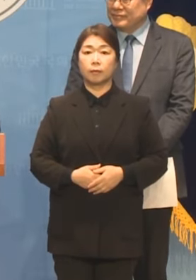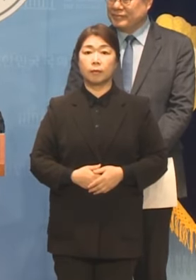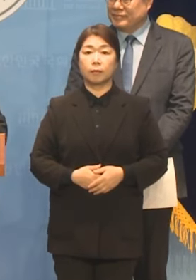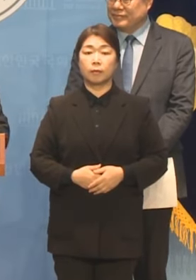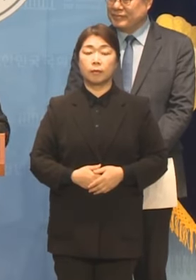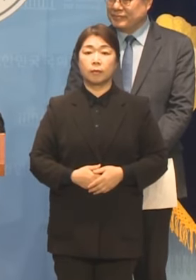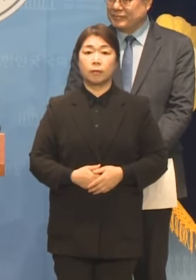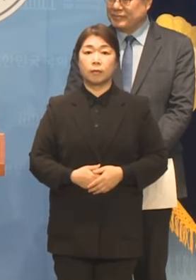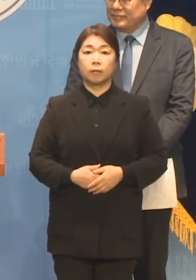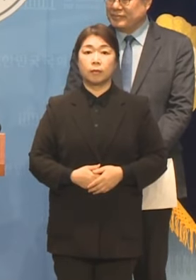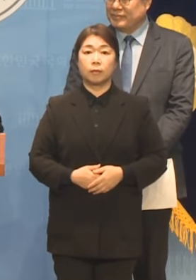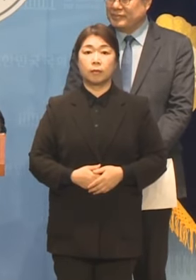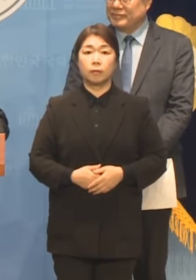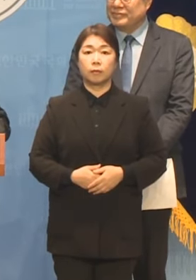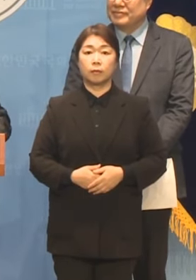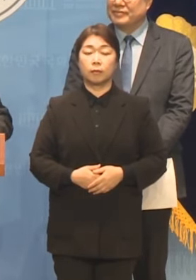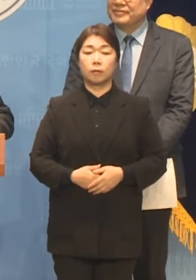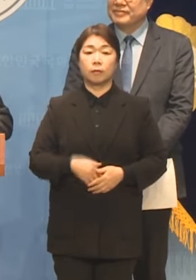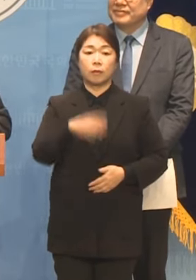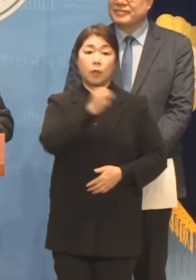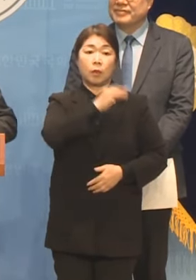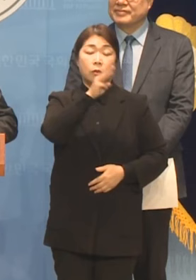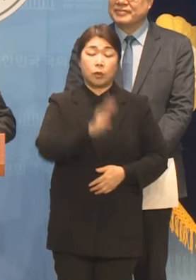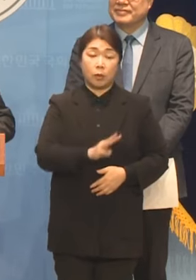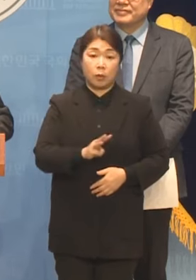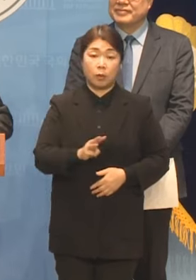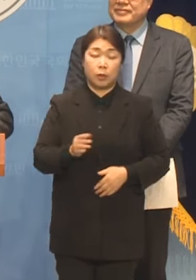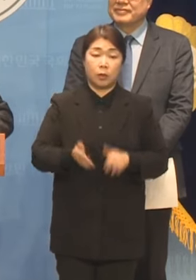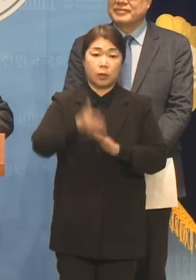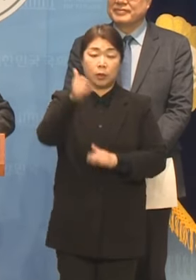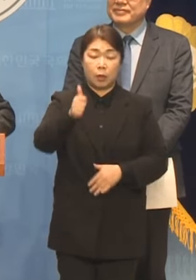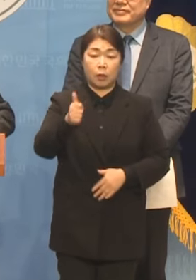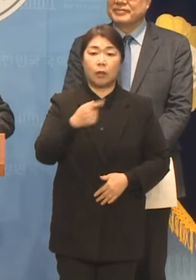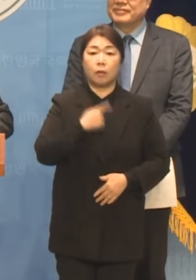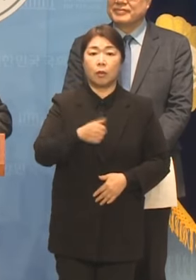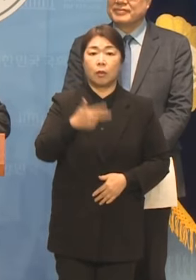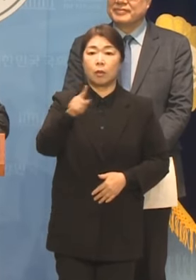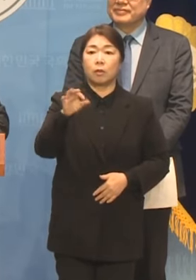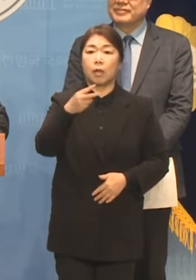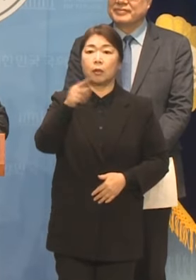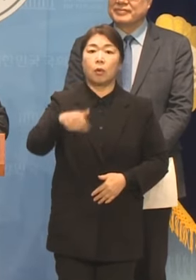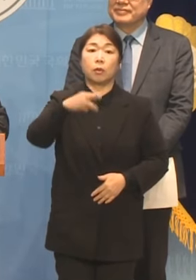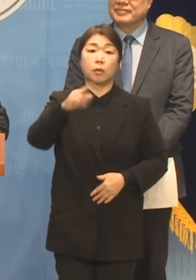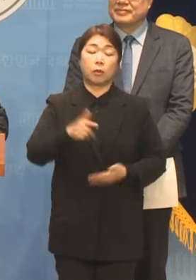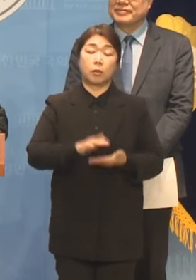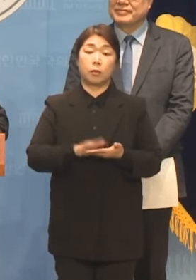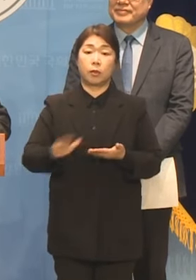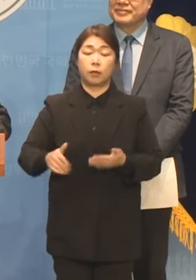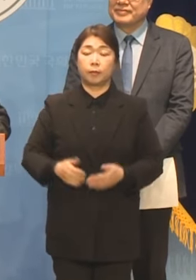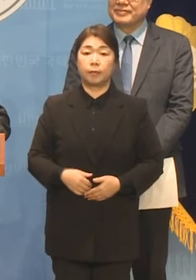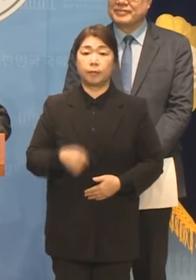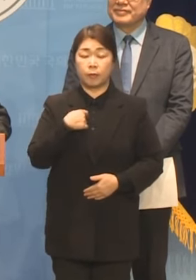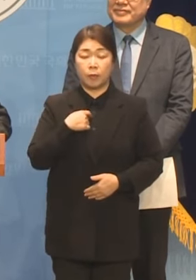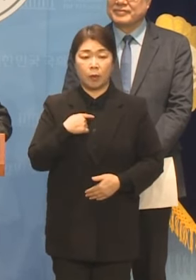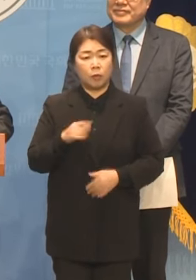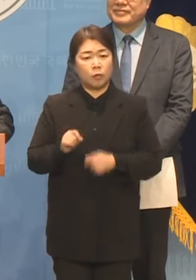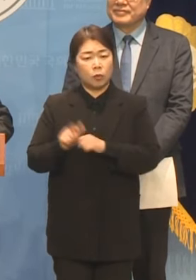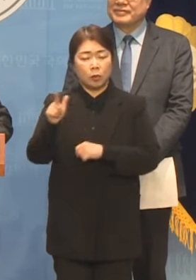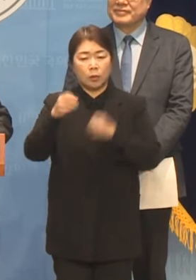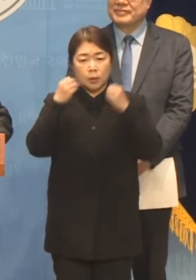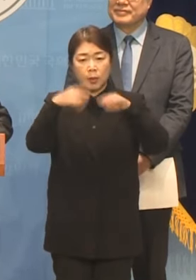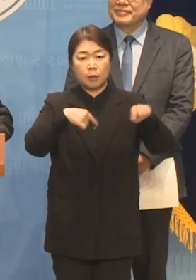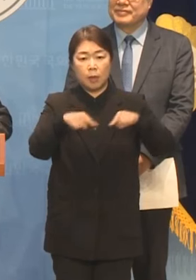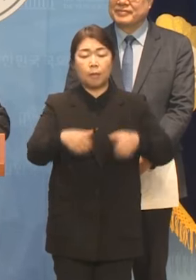감사합니다네 그 부천 신을 지냈던 덕이라고니다 입니다 어 저는 주로 신당의